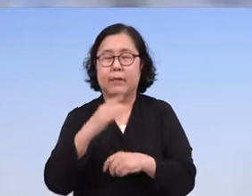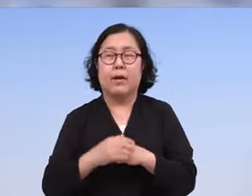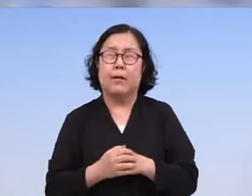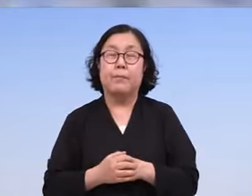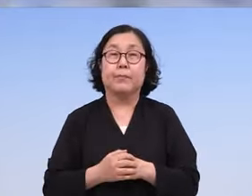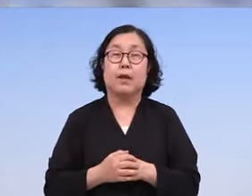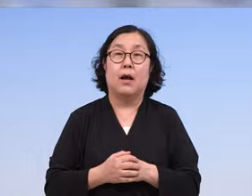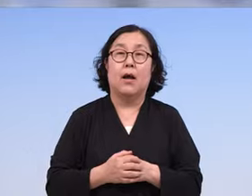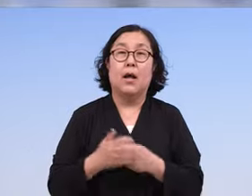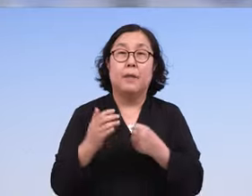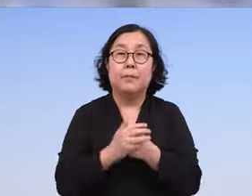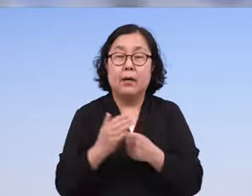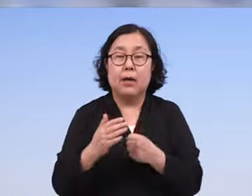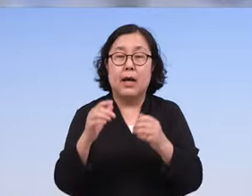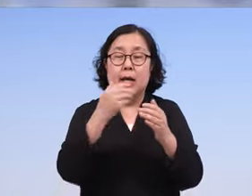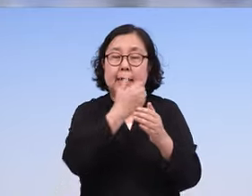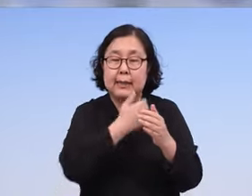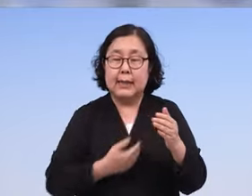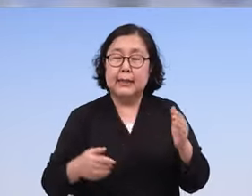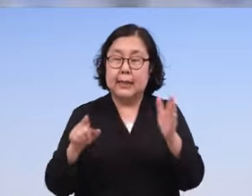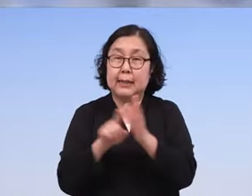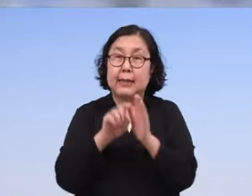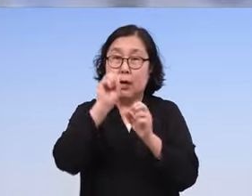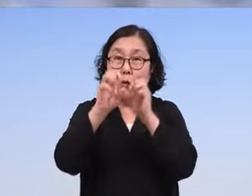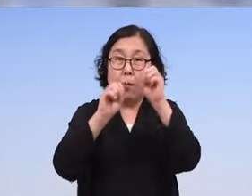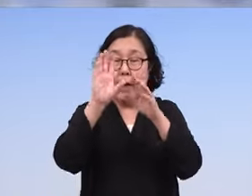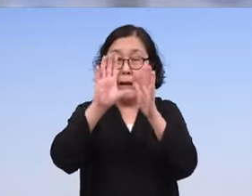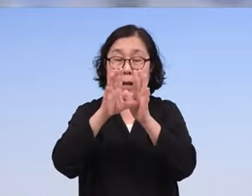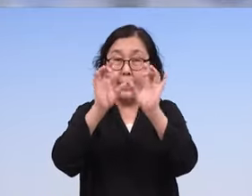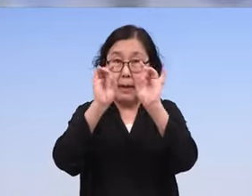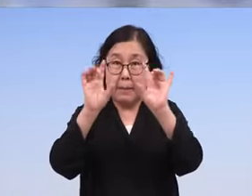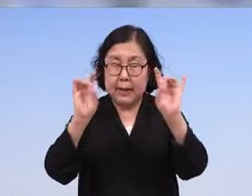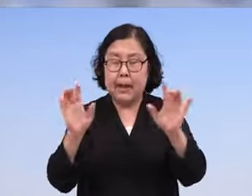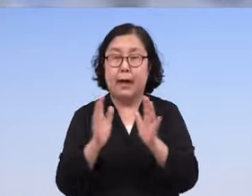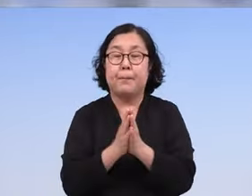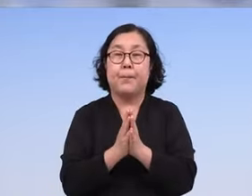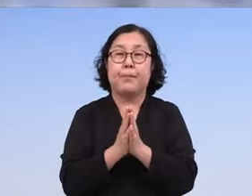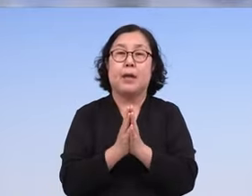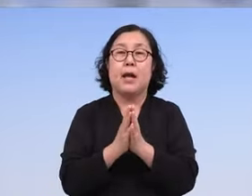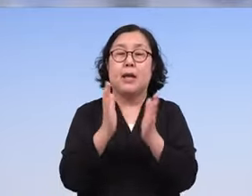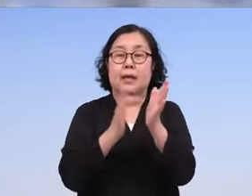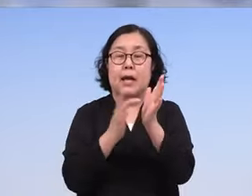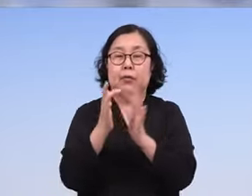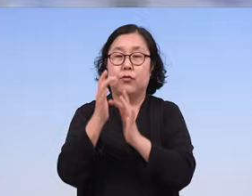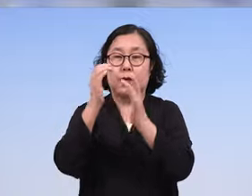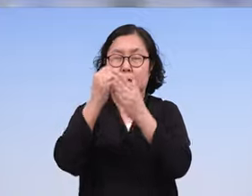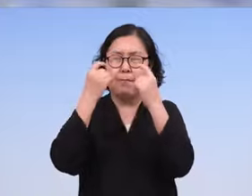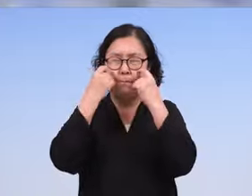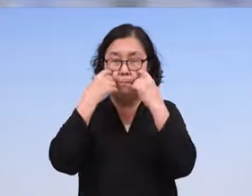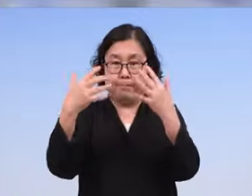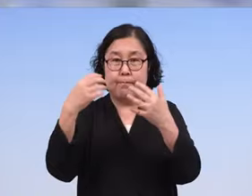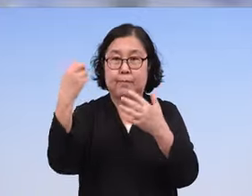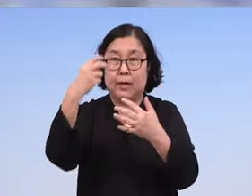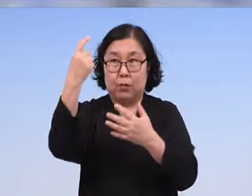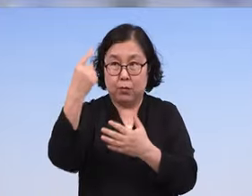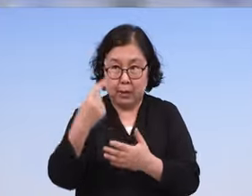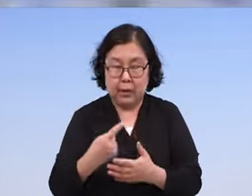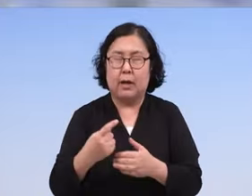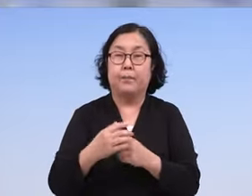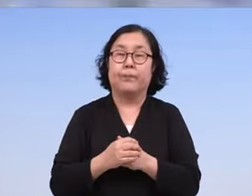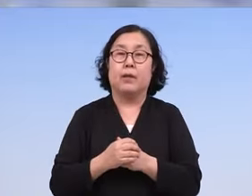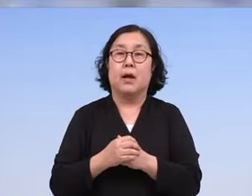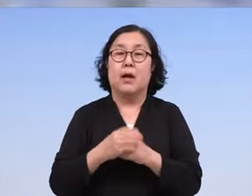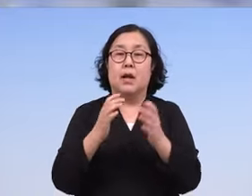그래서 여러분, 우리가 사도신경을 고백할 때마다 바로 이 대목에서 예수님은 분명히 다시 오신다,